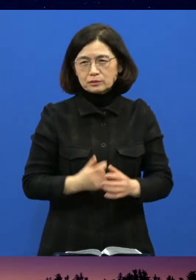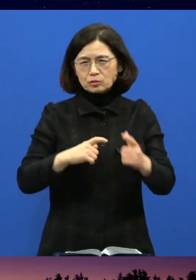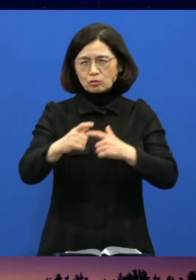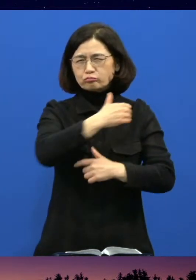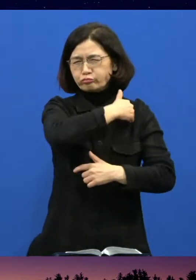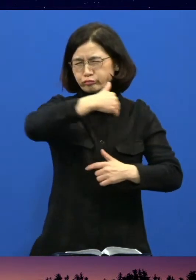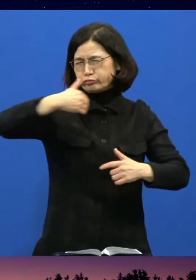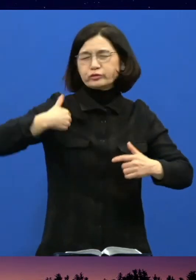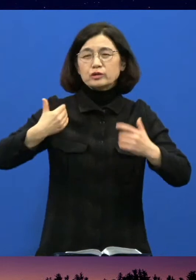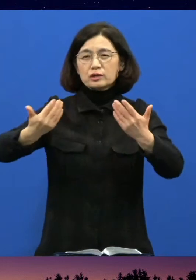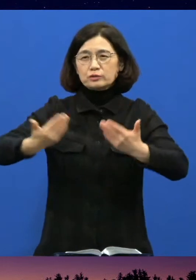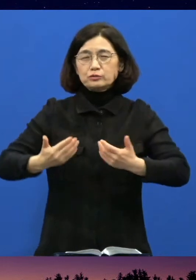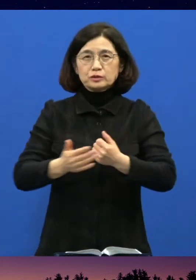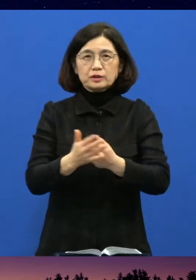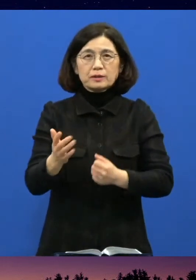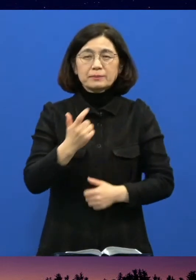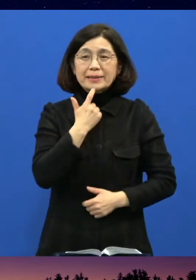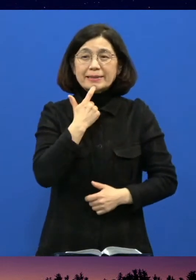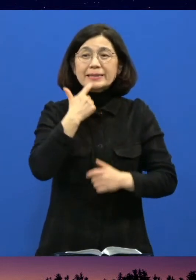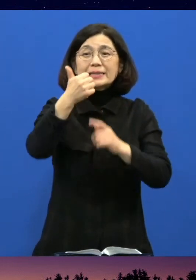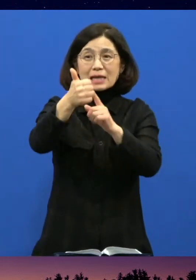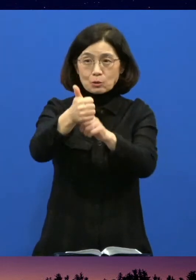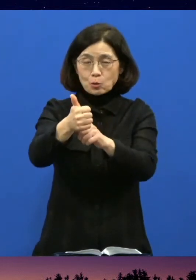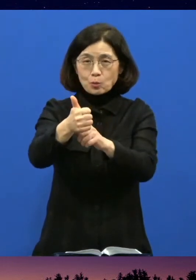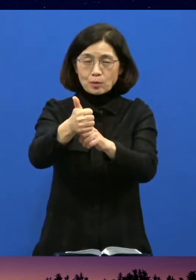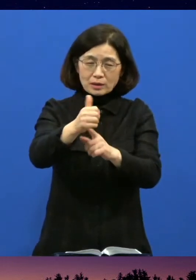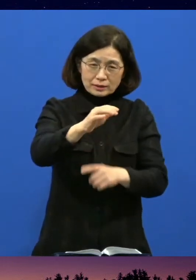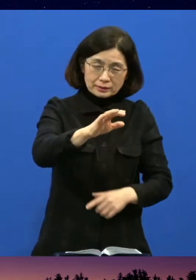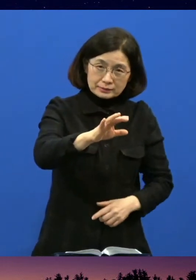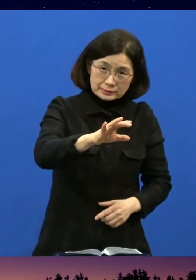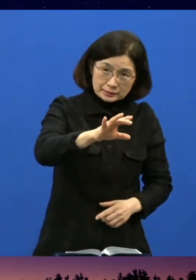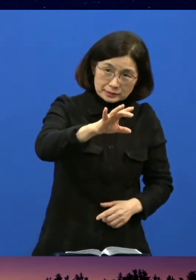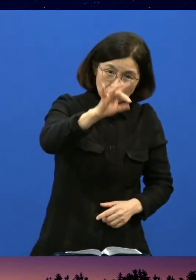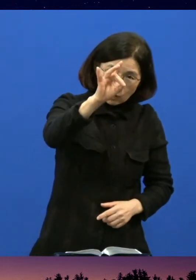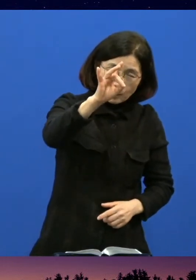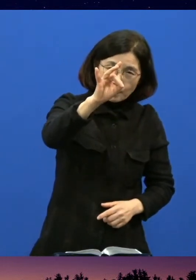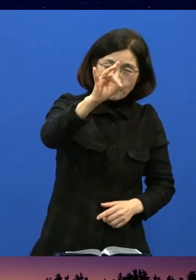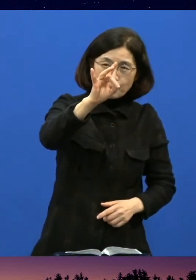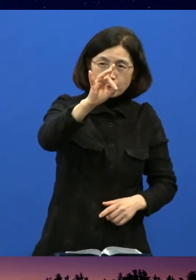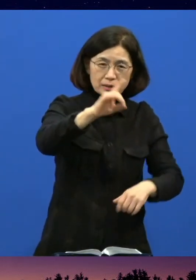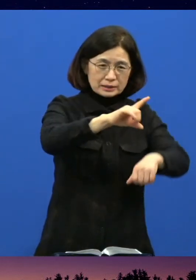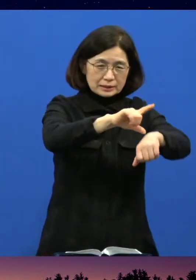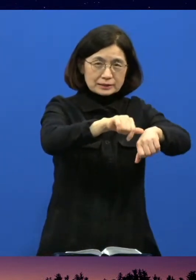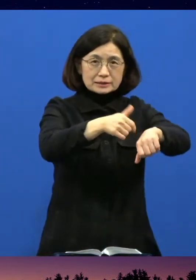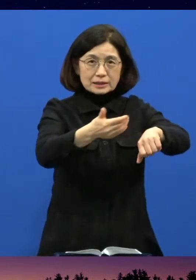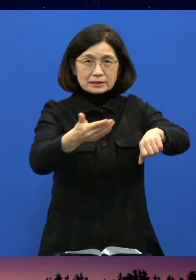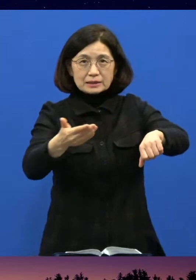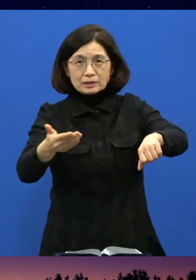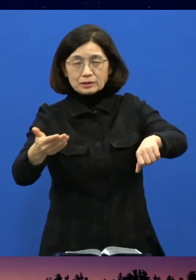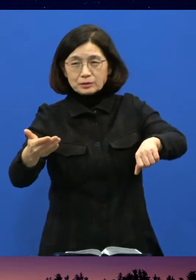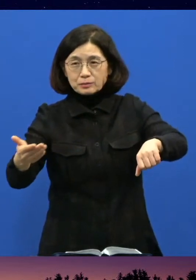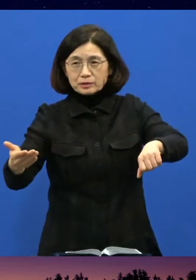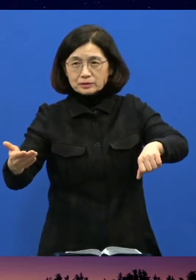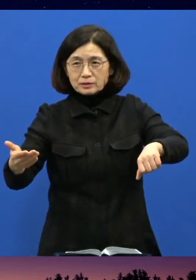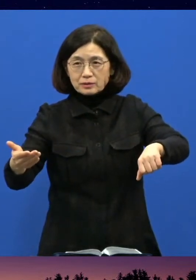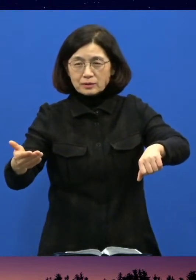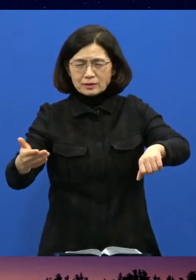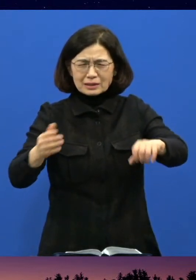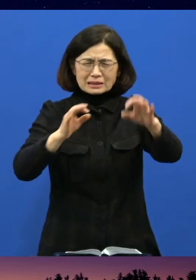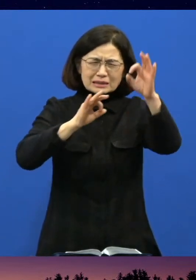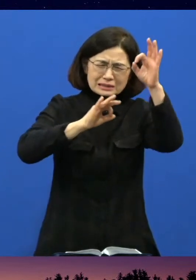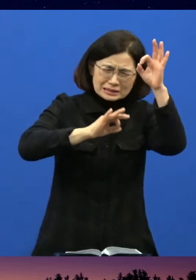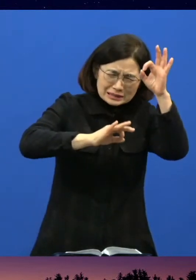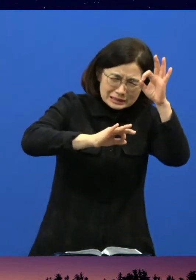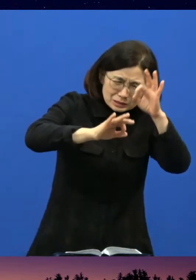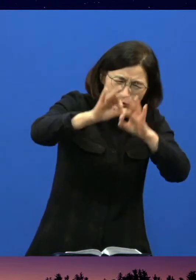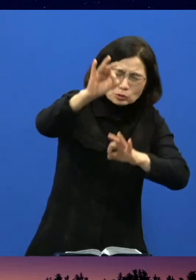야곱의 인생도 마찬가지죠. 뭐 처음에는 그랬는데 나중에는 하나님이 이렇게 그 시행착오와